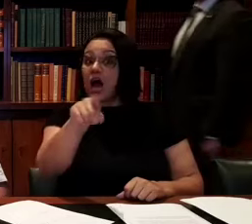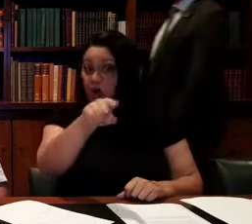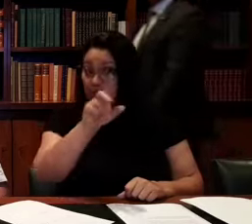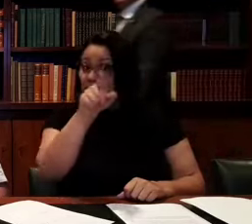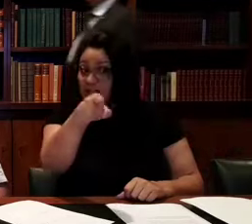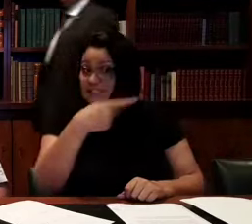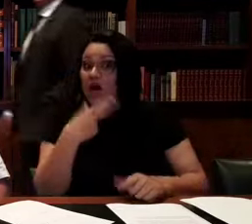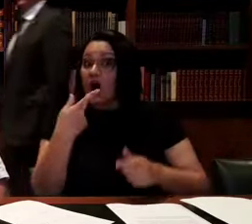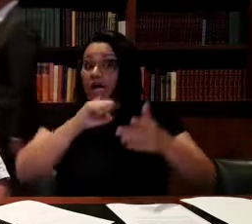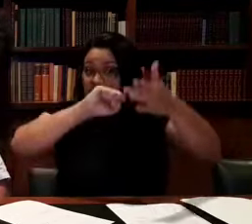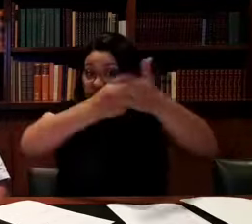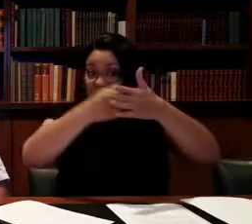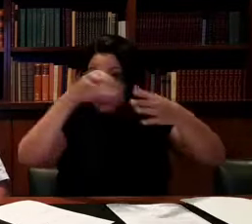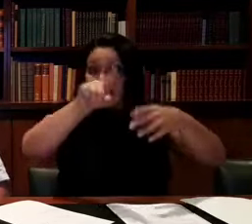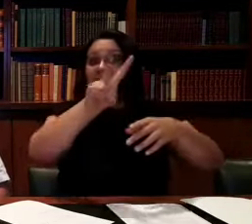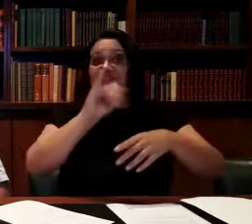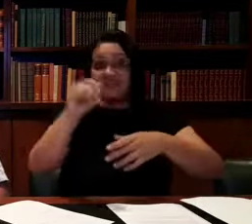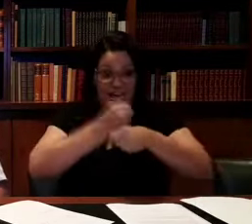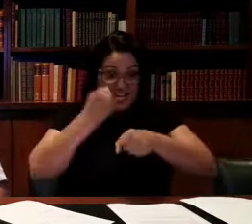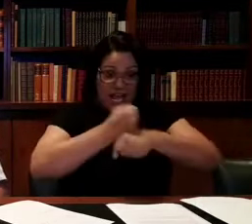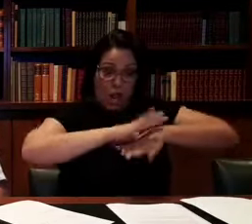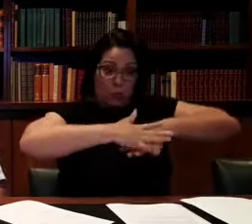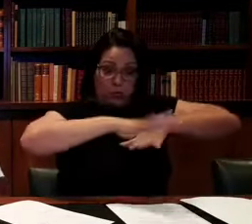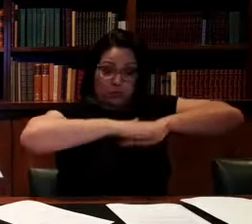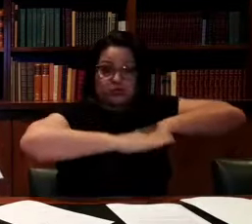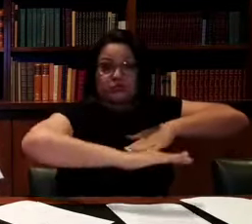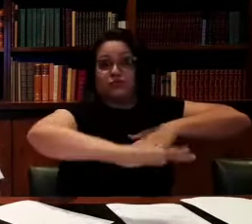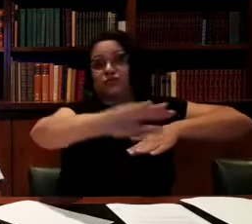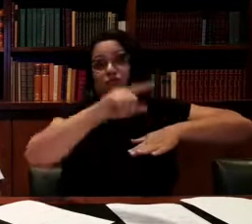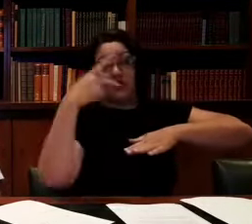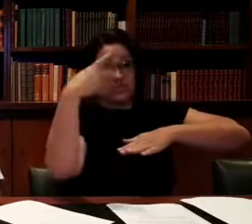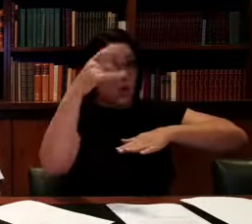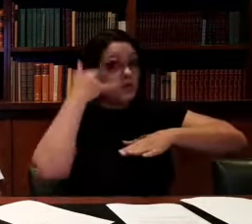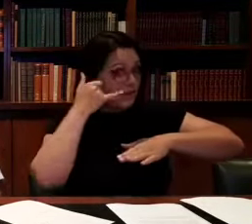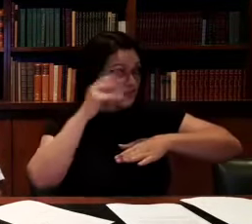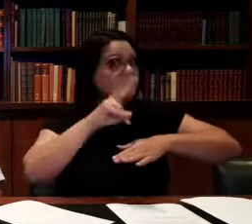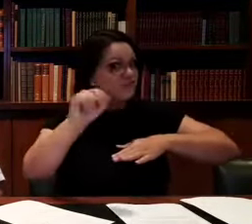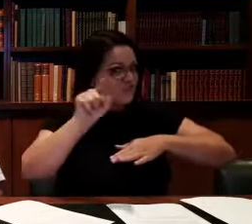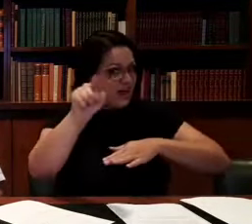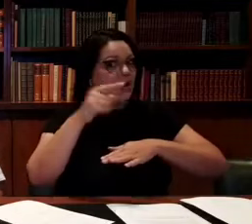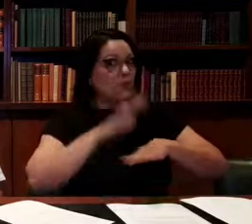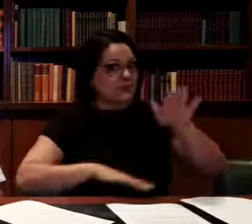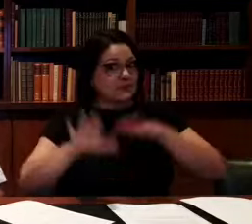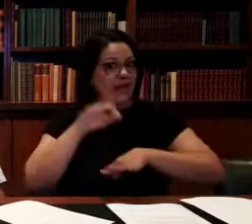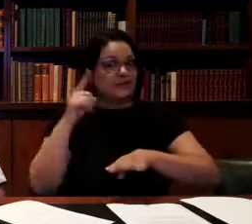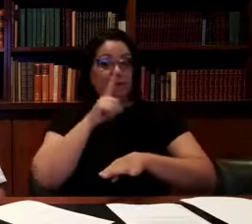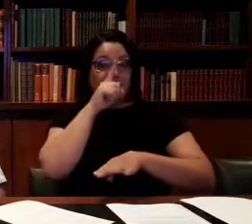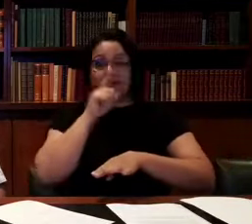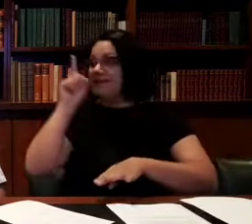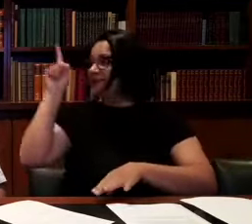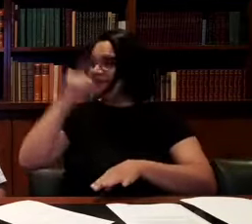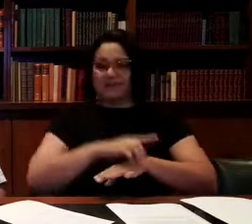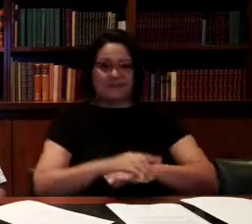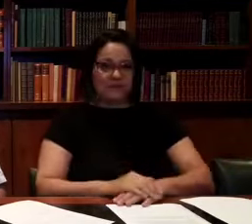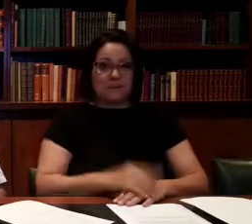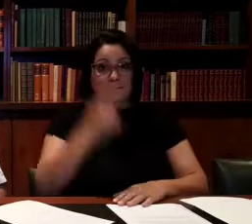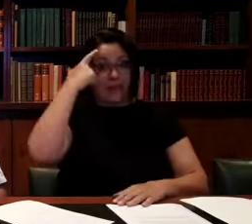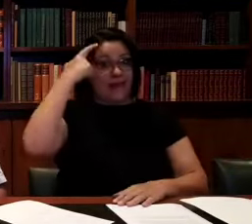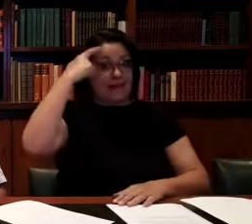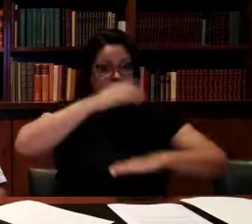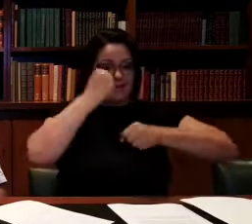asfaltar teu telefone aí então dois Obrigado aí o Jorge Safe Obrigado